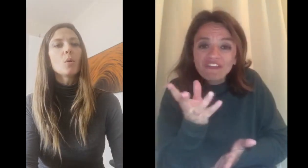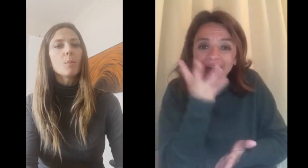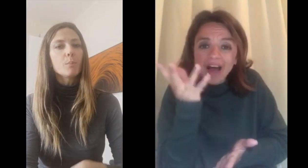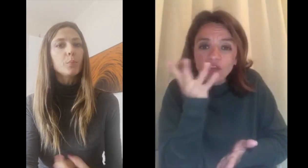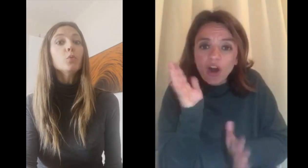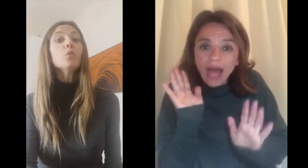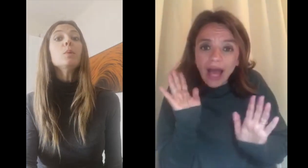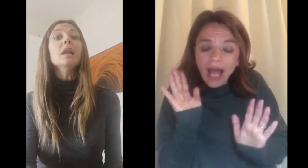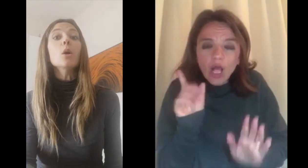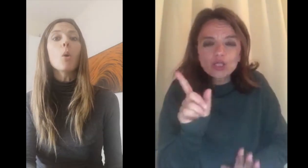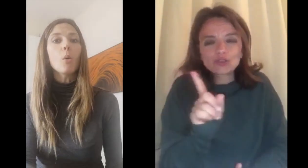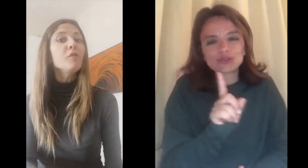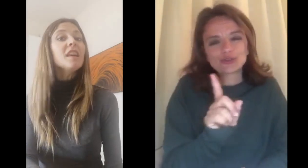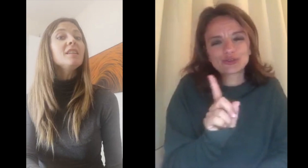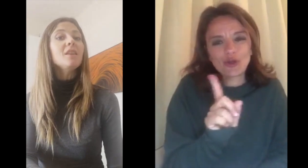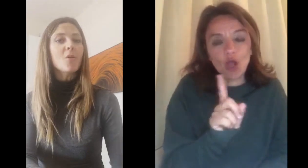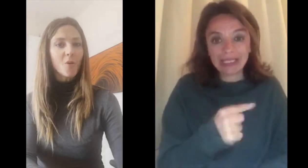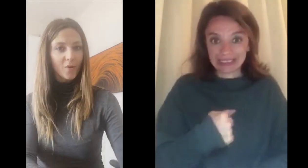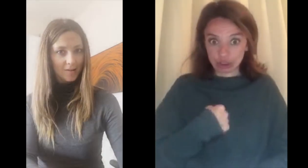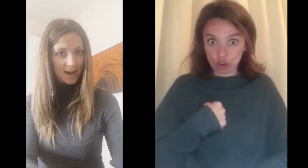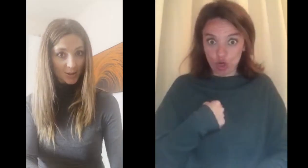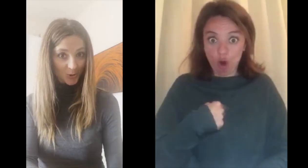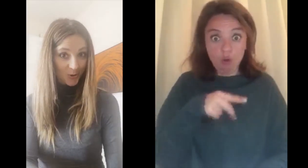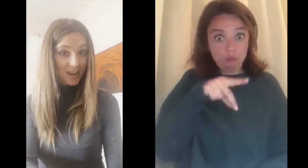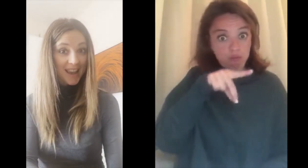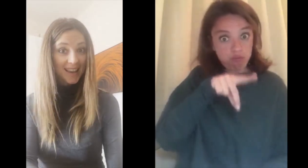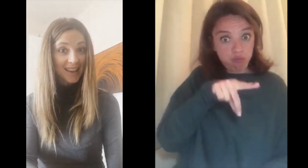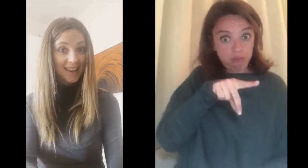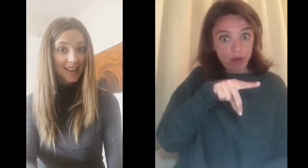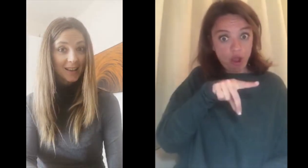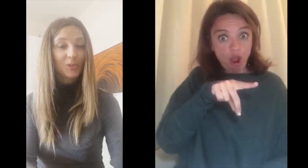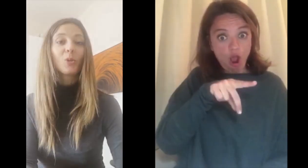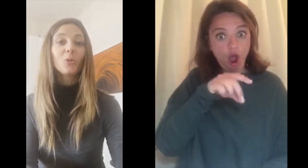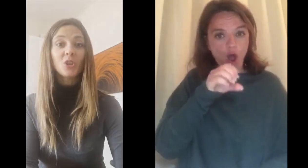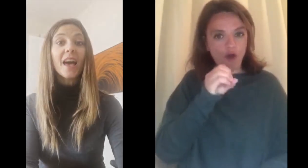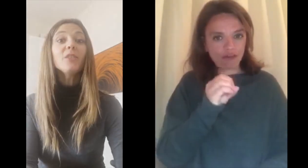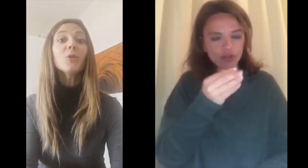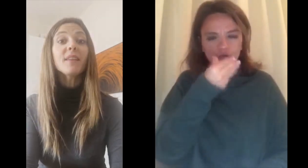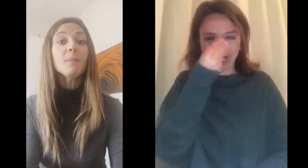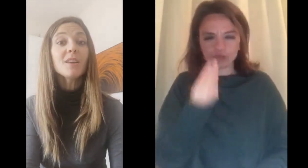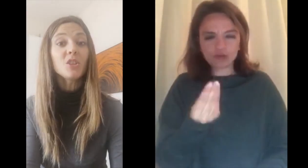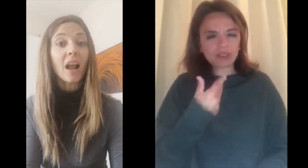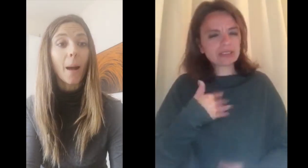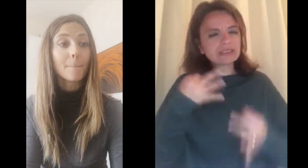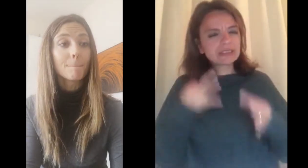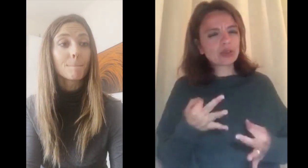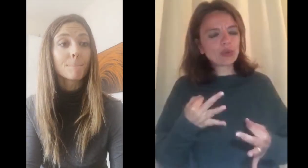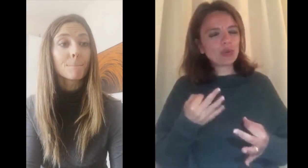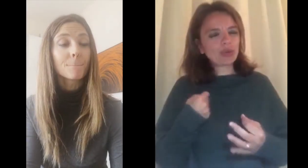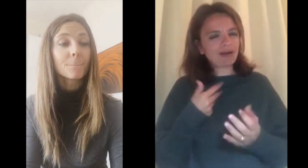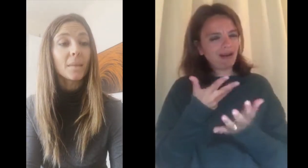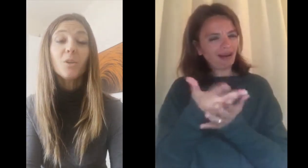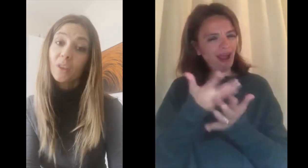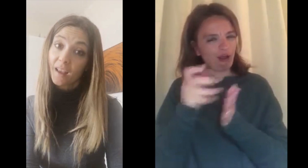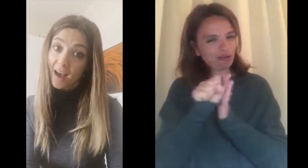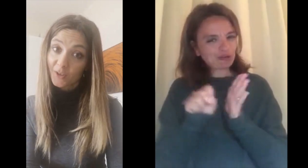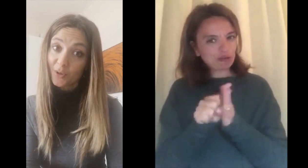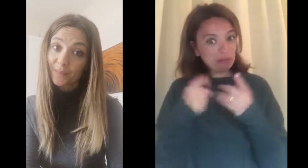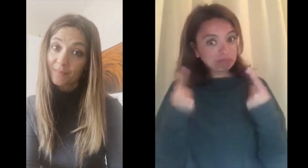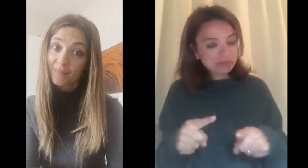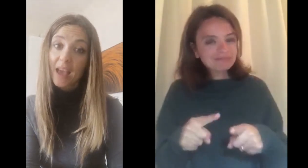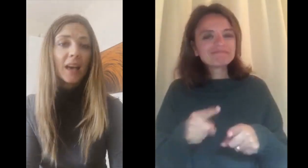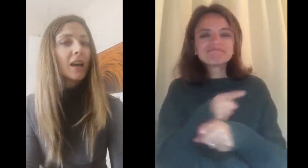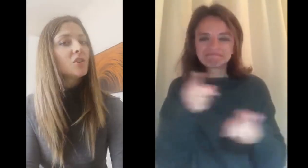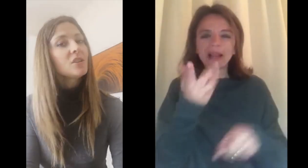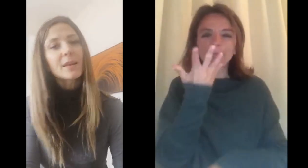io, Publio Ovidio Nasone, sono certo che vi piacerà. In ogni